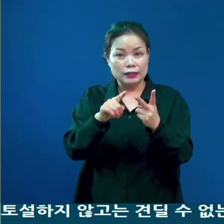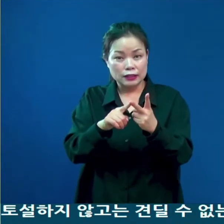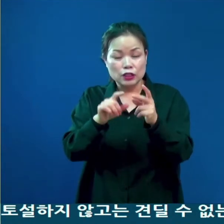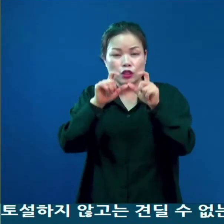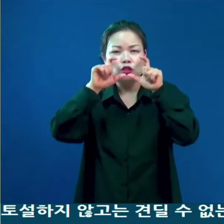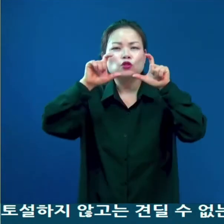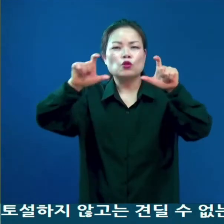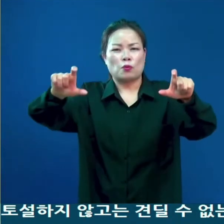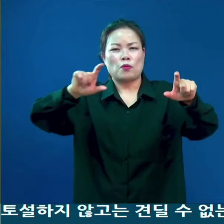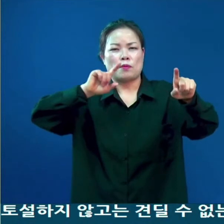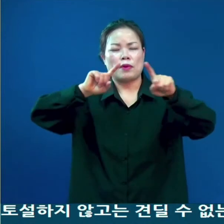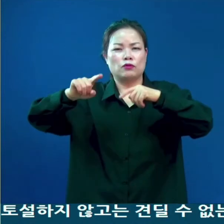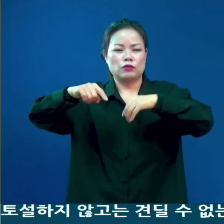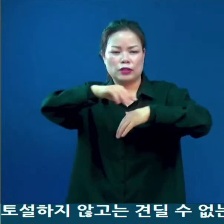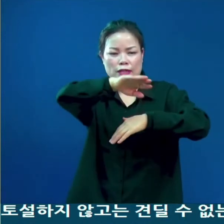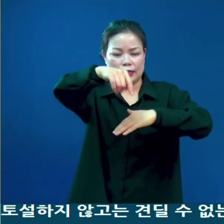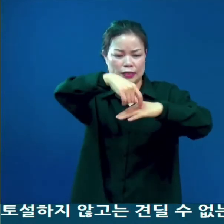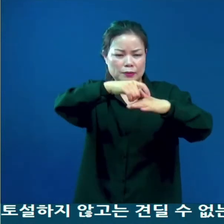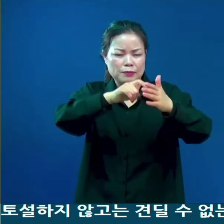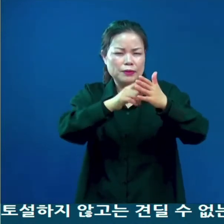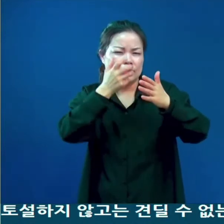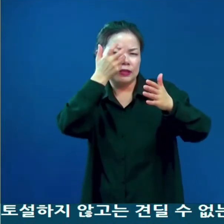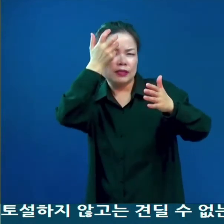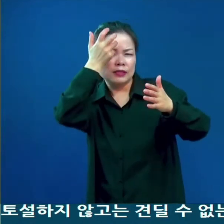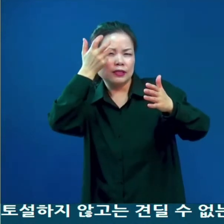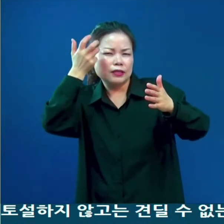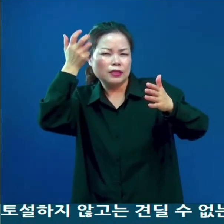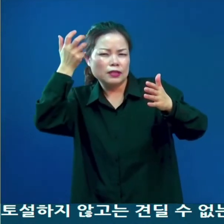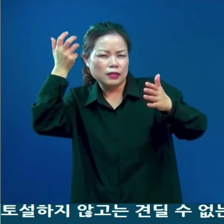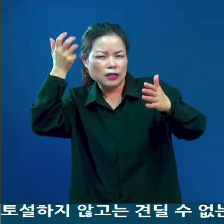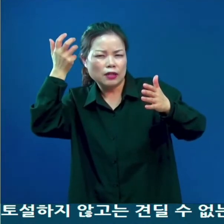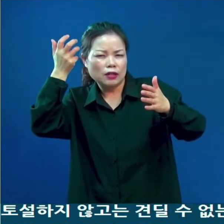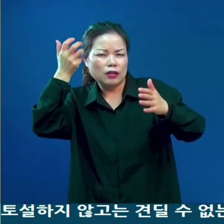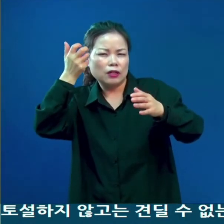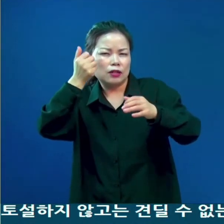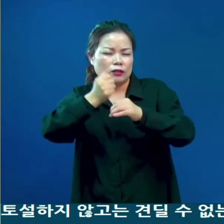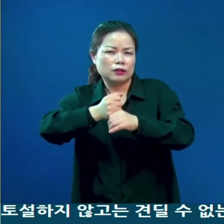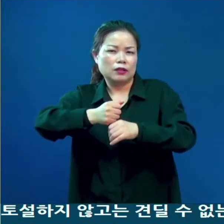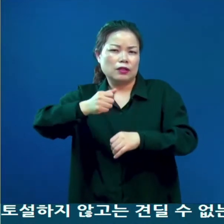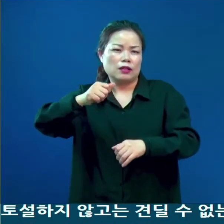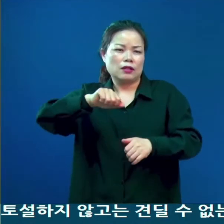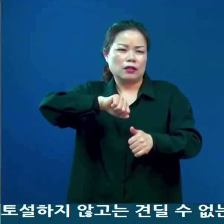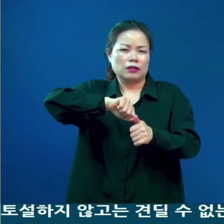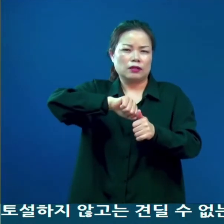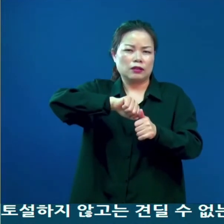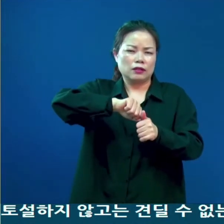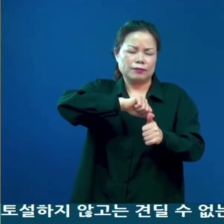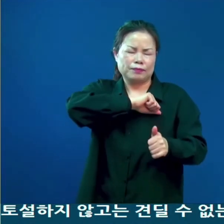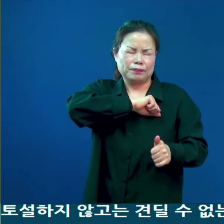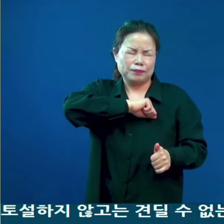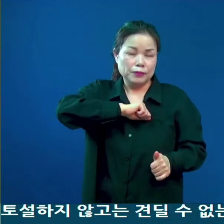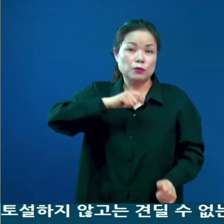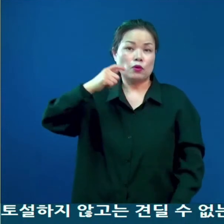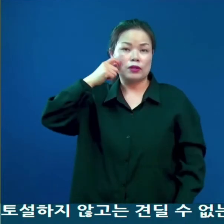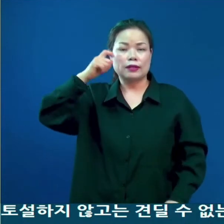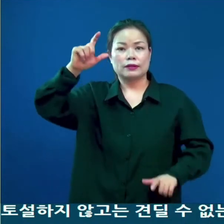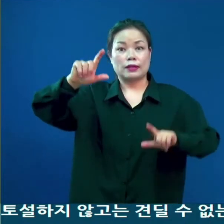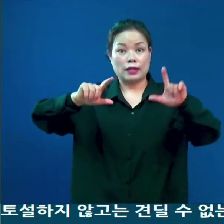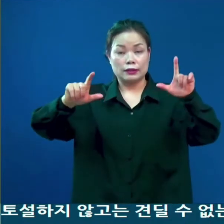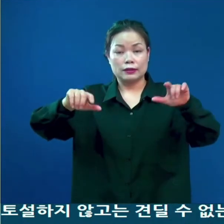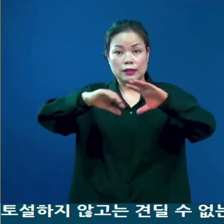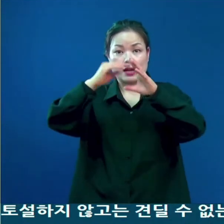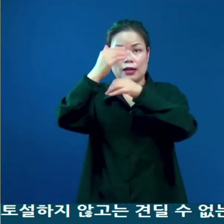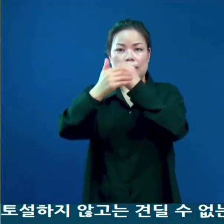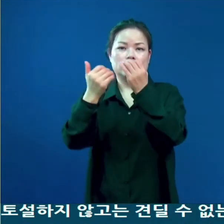선포되는 그 말씀이 내 심령을 계속해서 찌르고 또 찔러서 견딜 수 없는 상황 속에서 회개를 하던, 그거 다